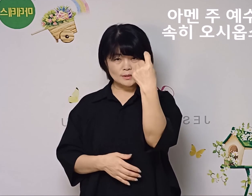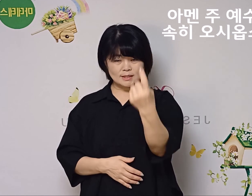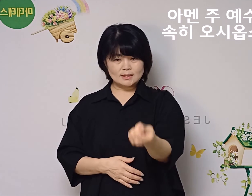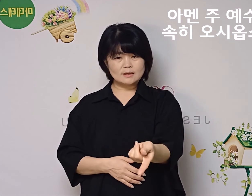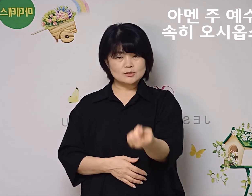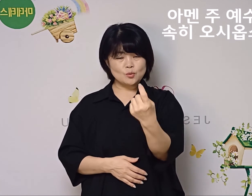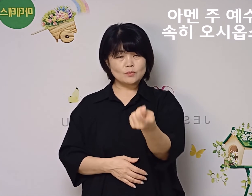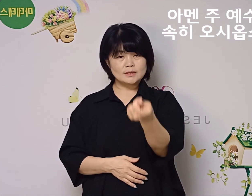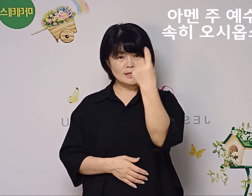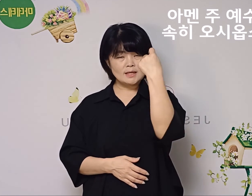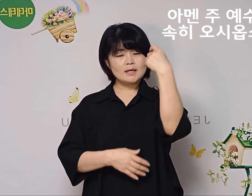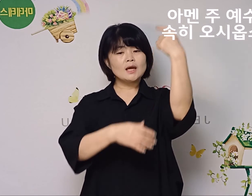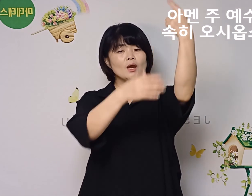속히